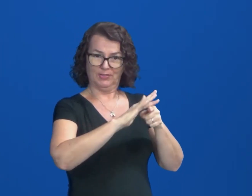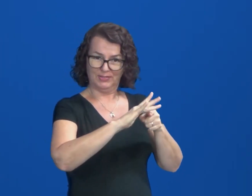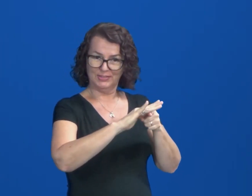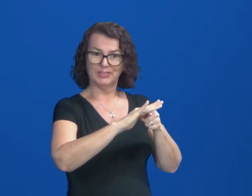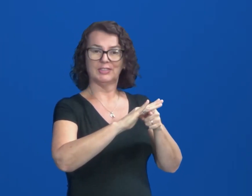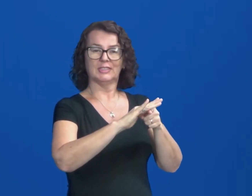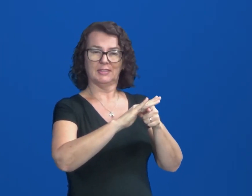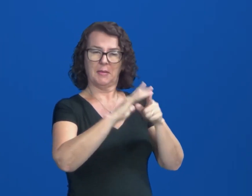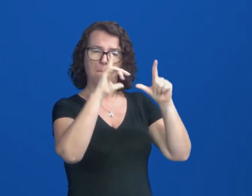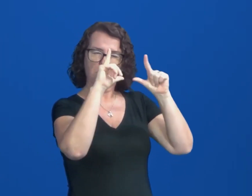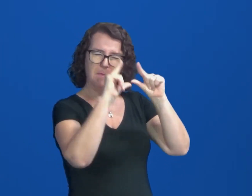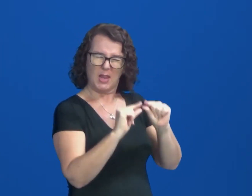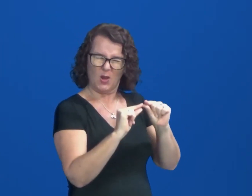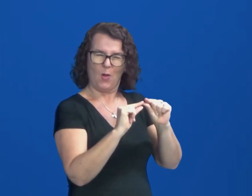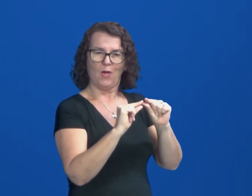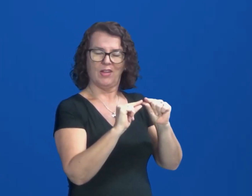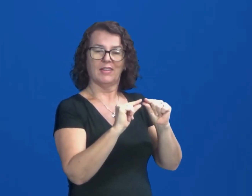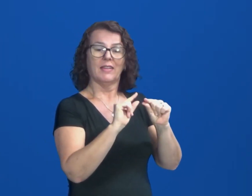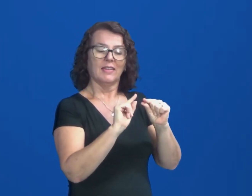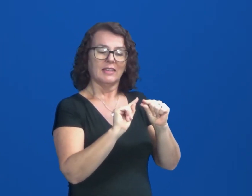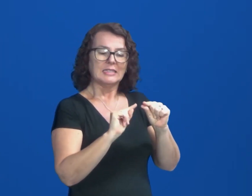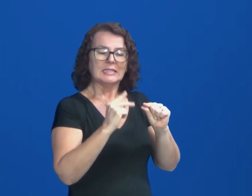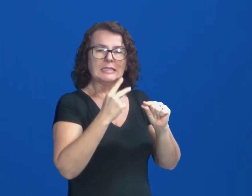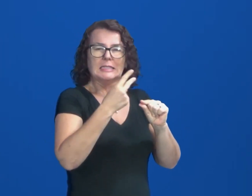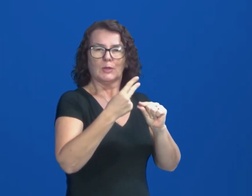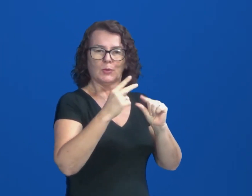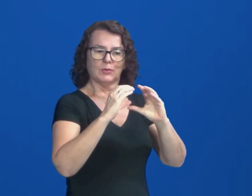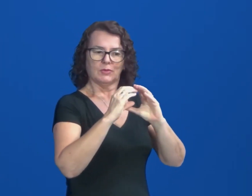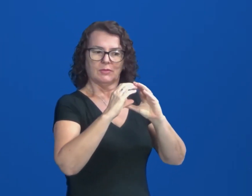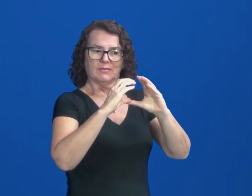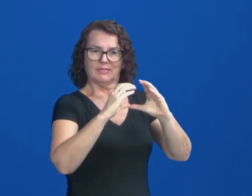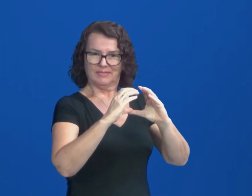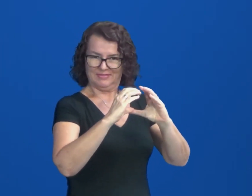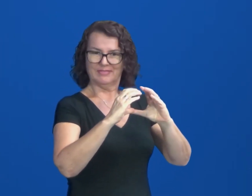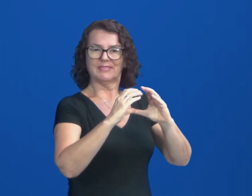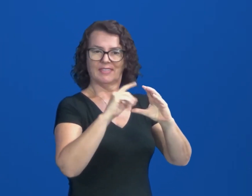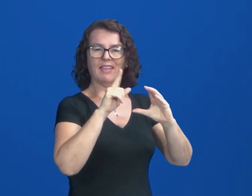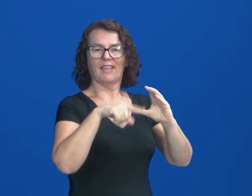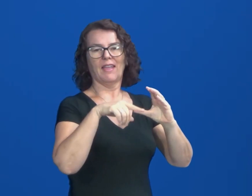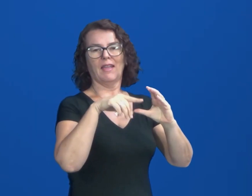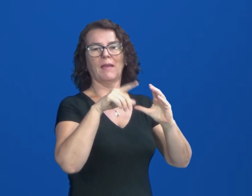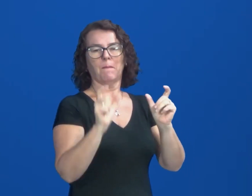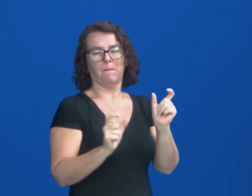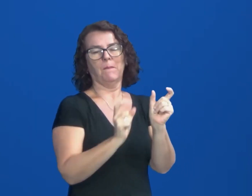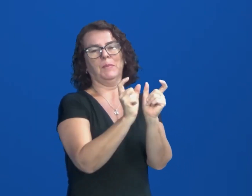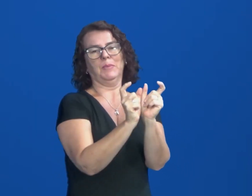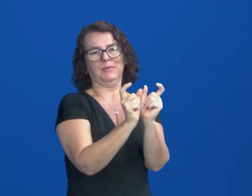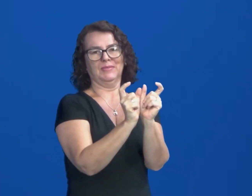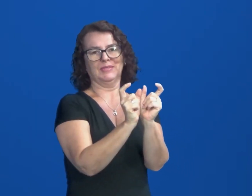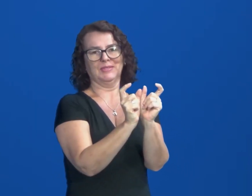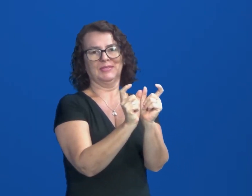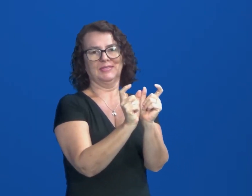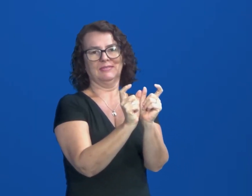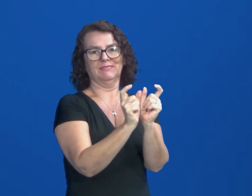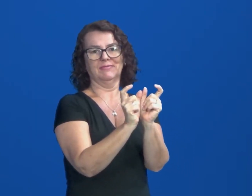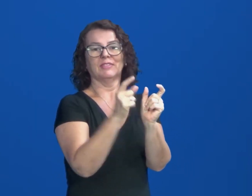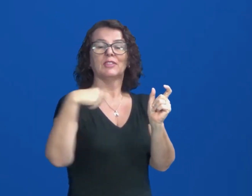a fonética e a fonologia, são as menores partes, e agora, dando continuidade a um pouquinho mais amplo, que é a